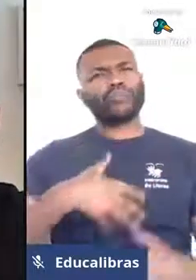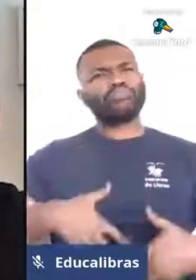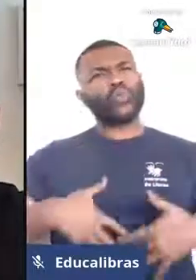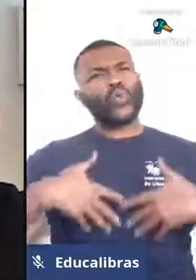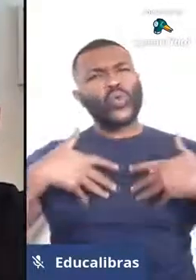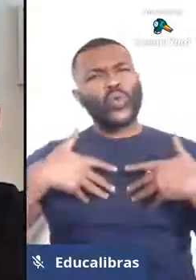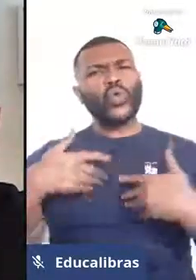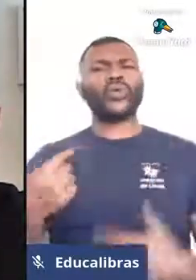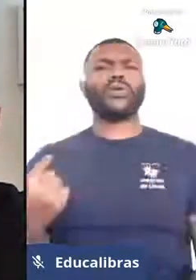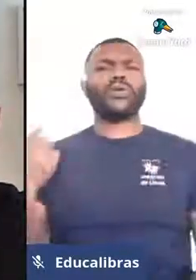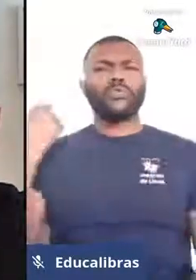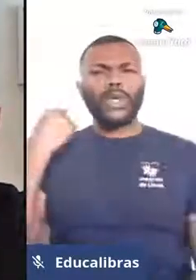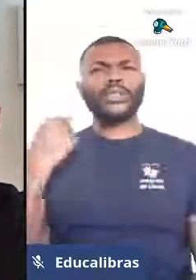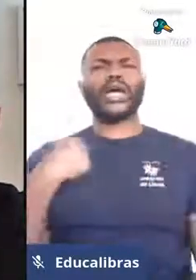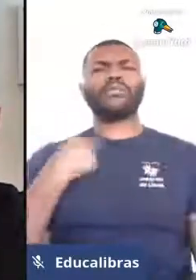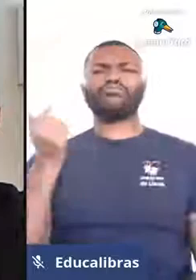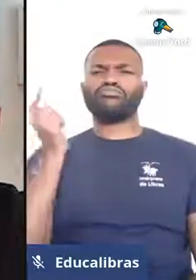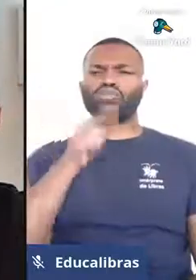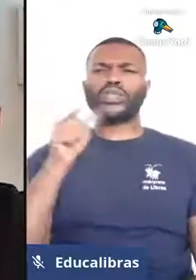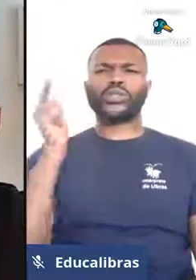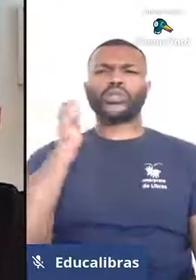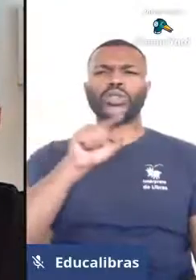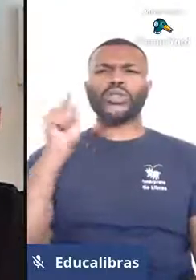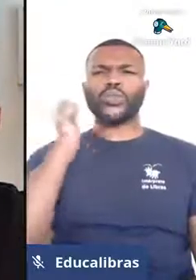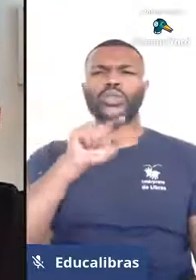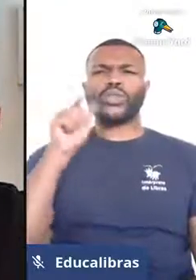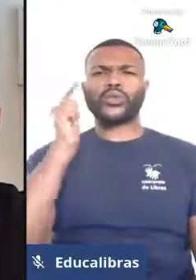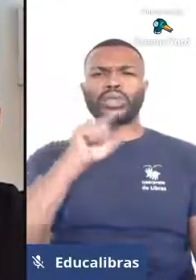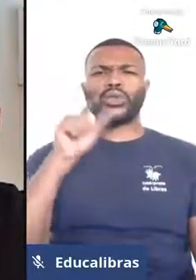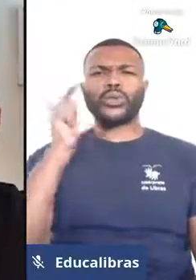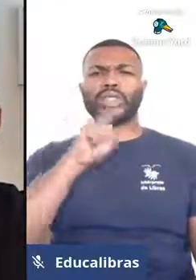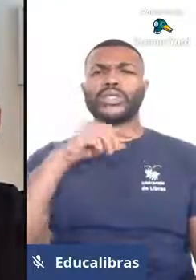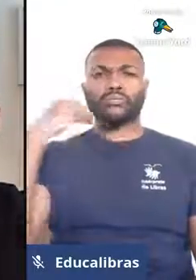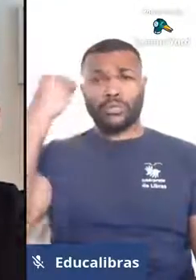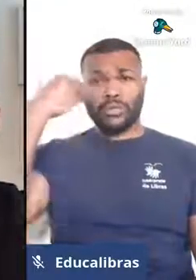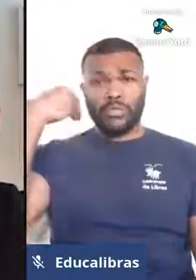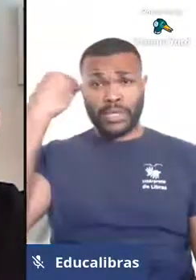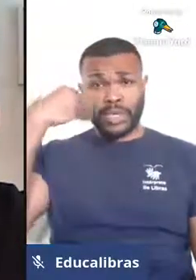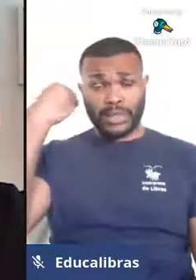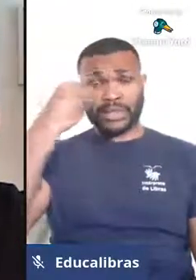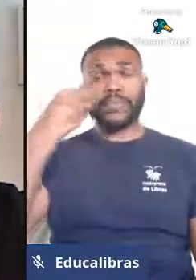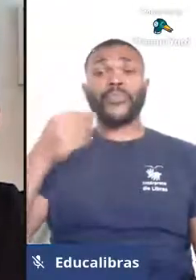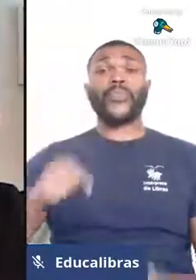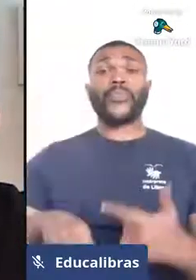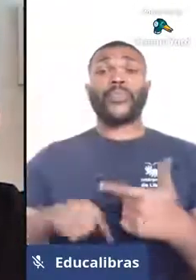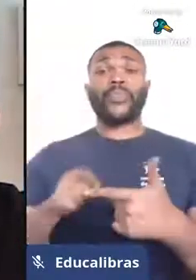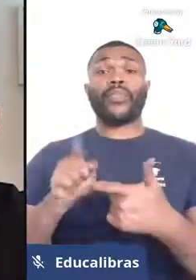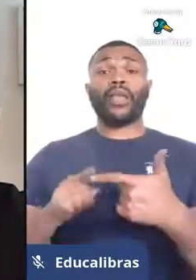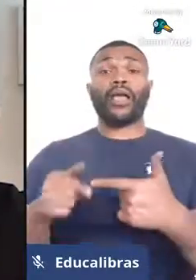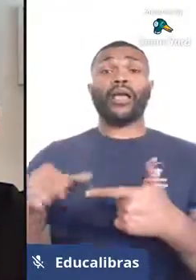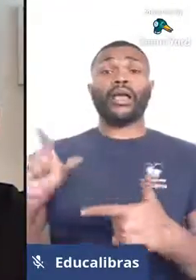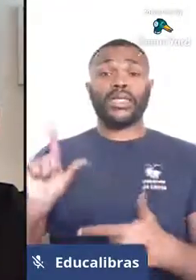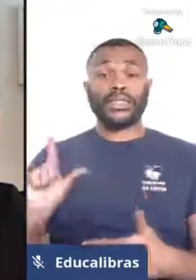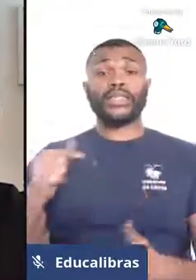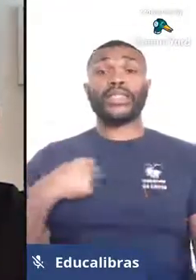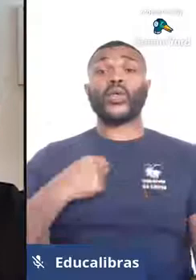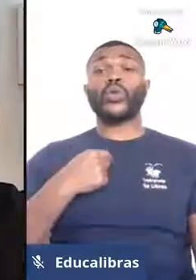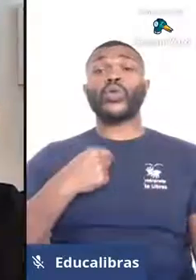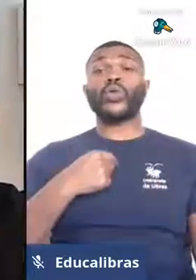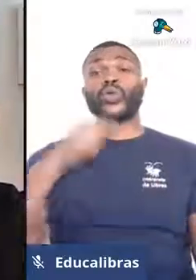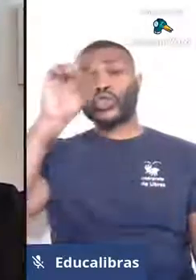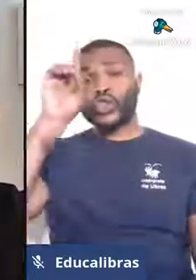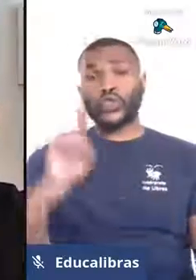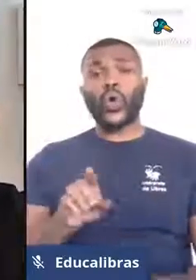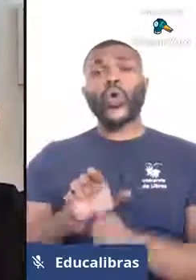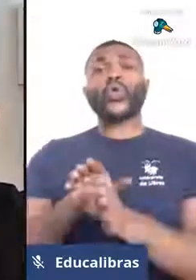oportunidade, dessas conquistas amealhadas durante esse período. E antes eu era diretor do British Council, do Conselho Britânico, que era um